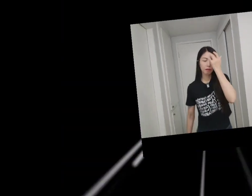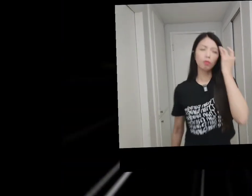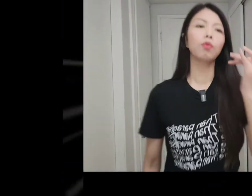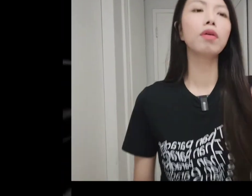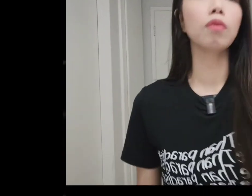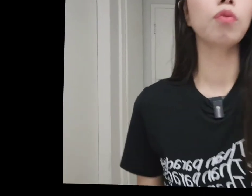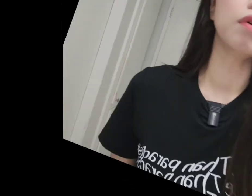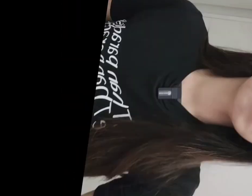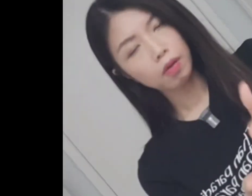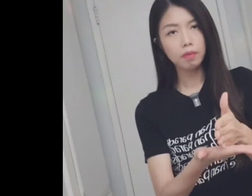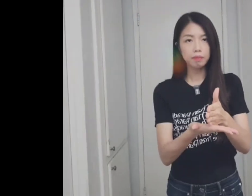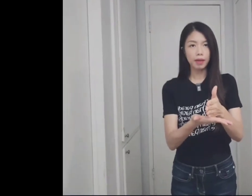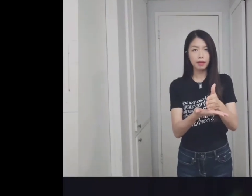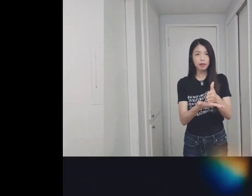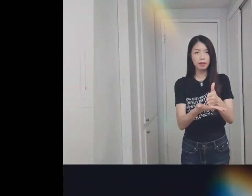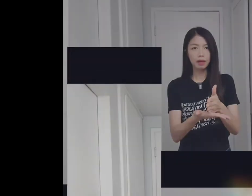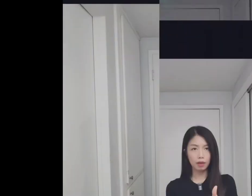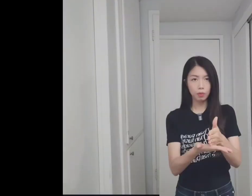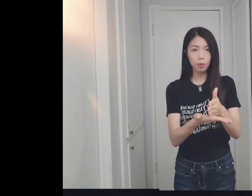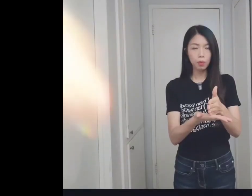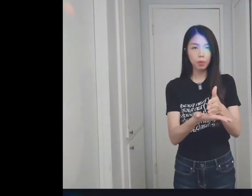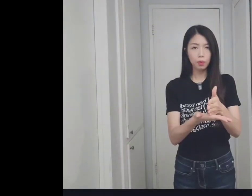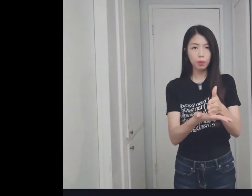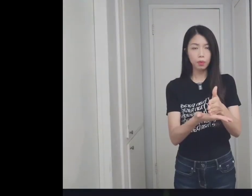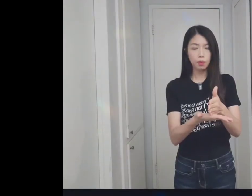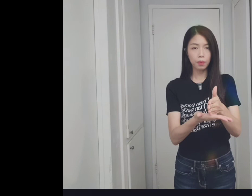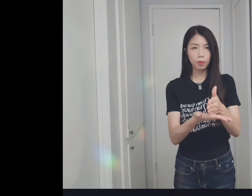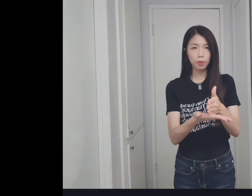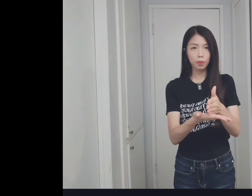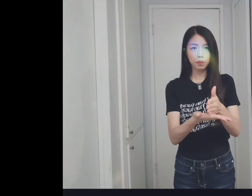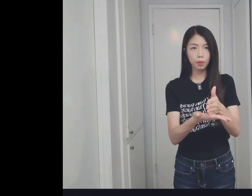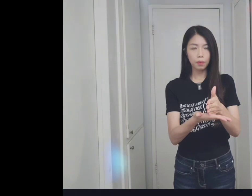뜻의, 나 왜 이러냐 오늘? 반을 가르고,